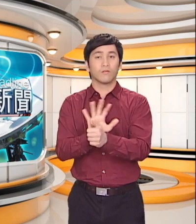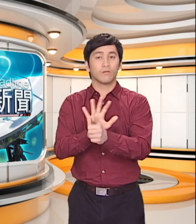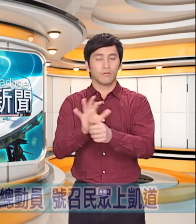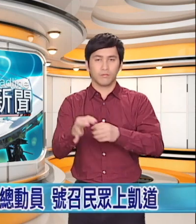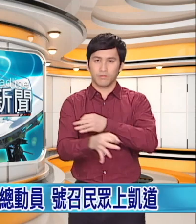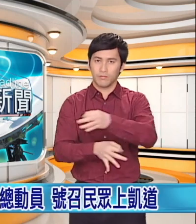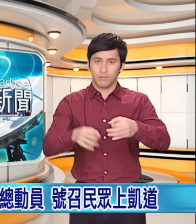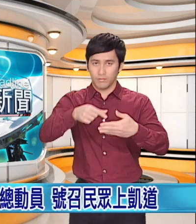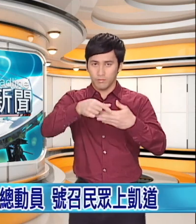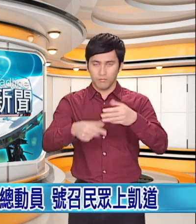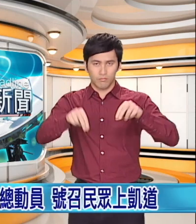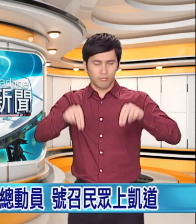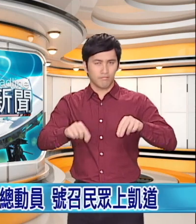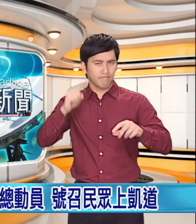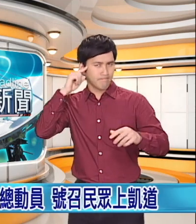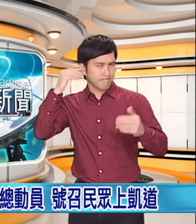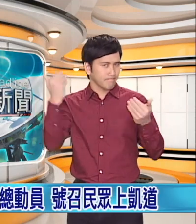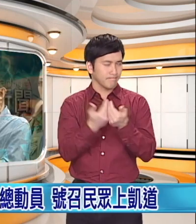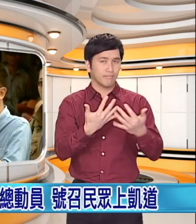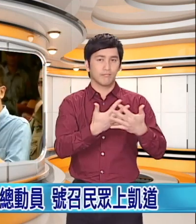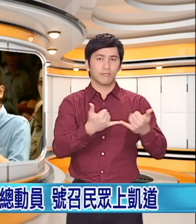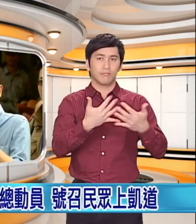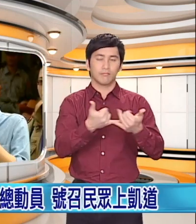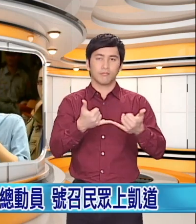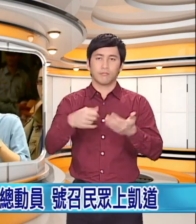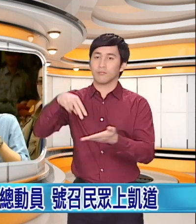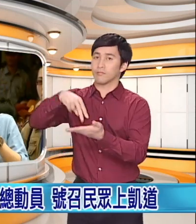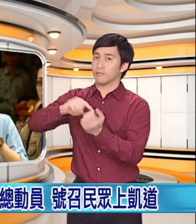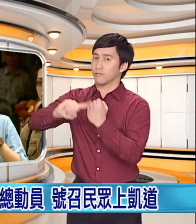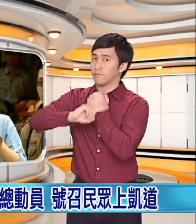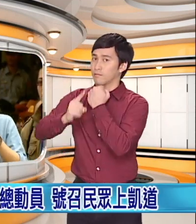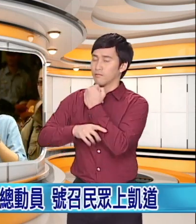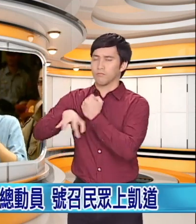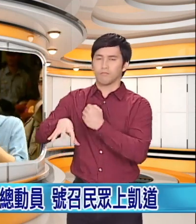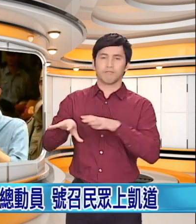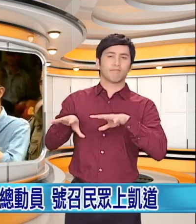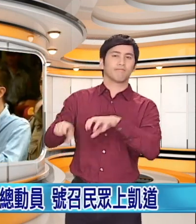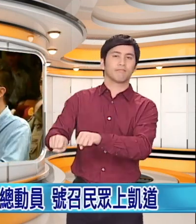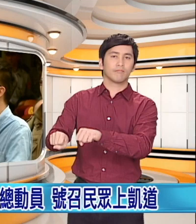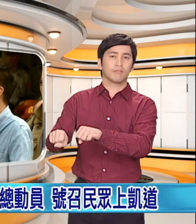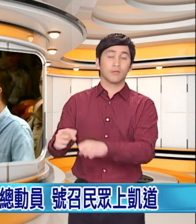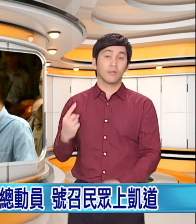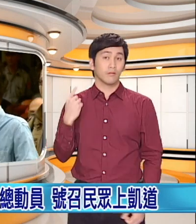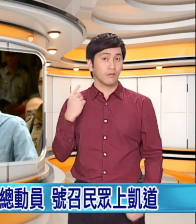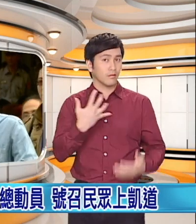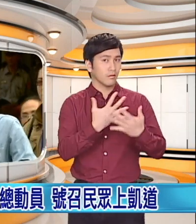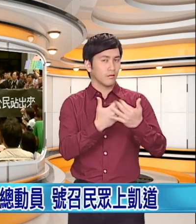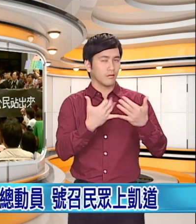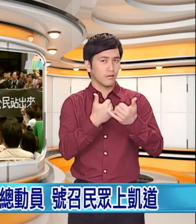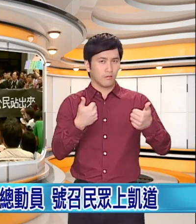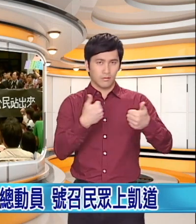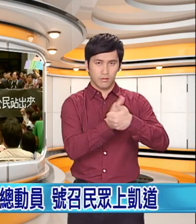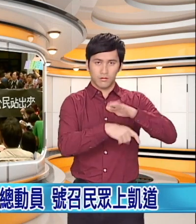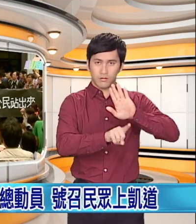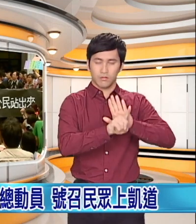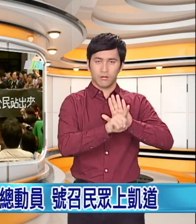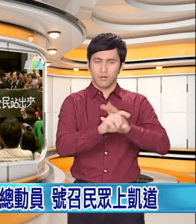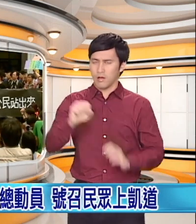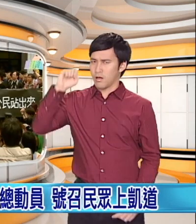反服贸学生占领立法院。昨天，学生代表跟社运团体一起召开了记者会，宣布